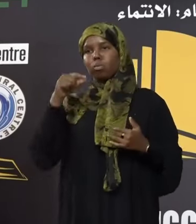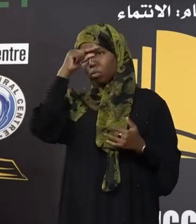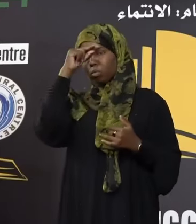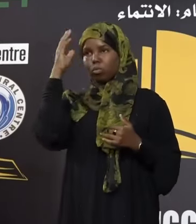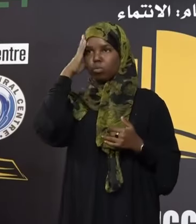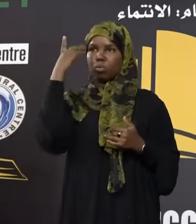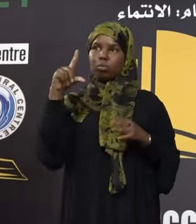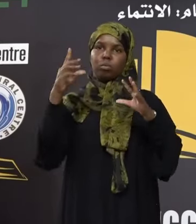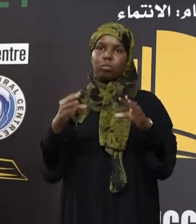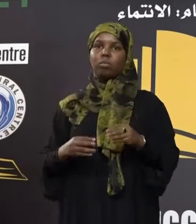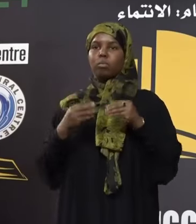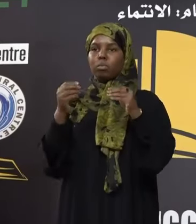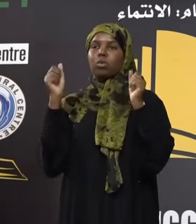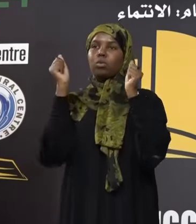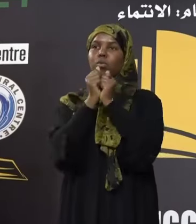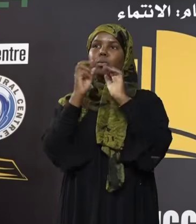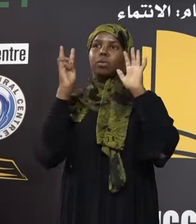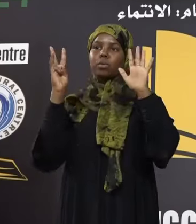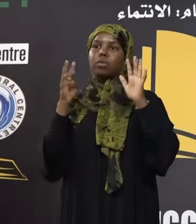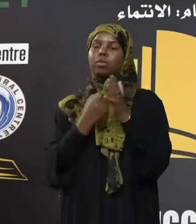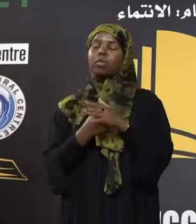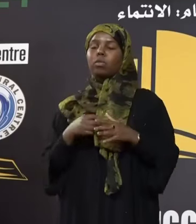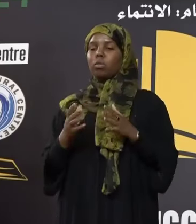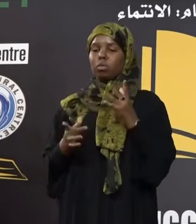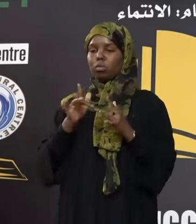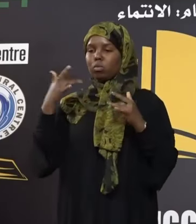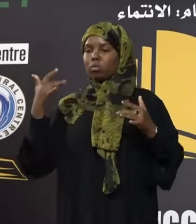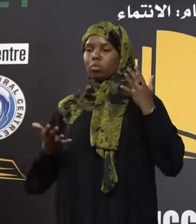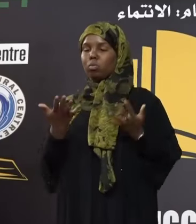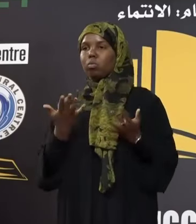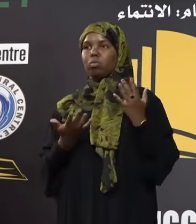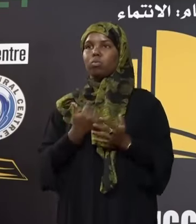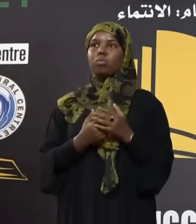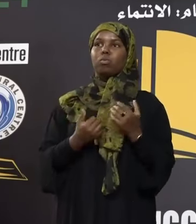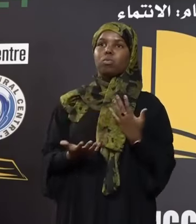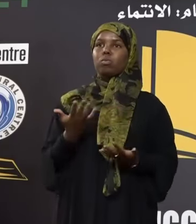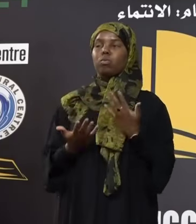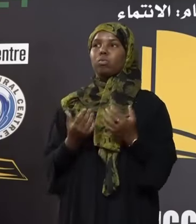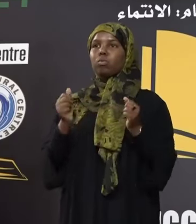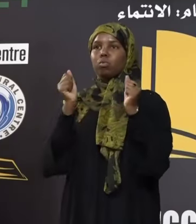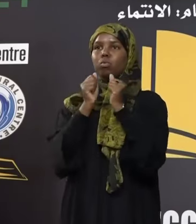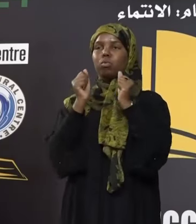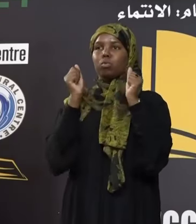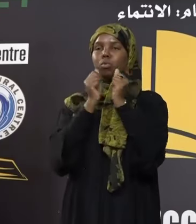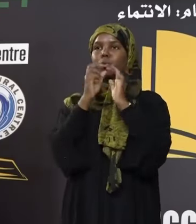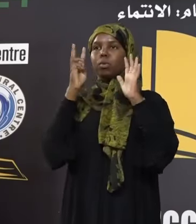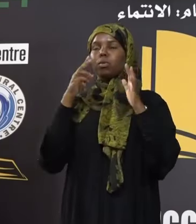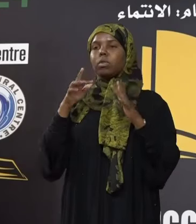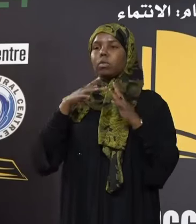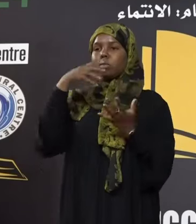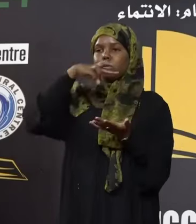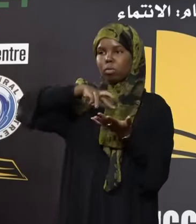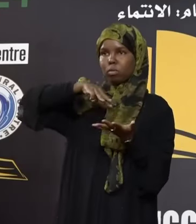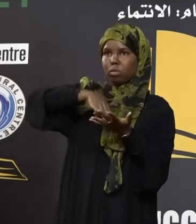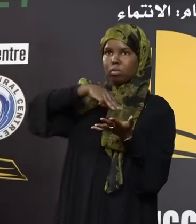لان سيدة دي طبعا مليون هول لقو قيمة يي سيدة دي طبعا كم مليون بد دولة ده ما أنت حكم كاي